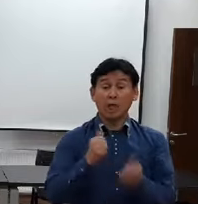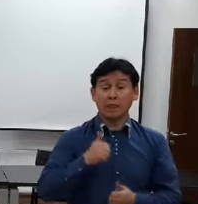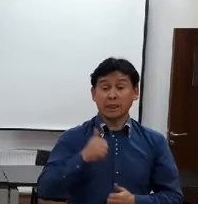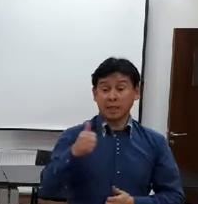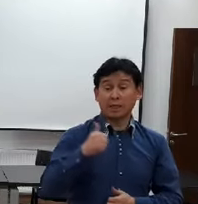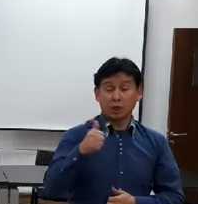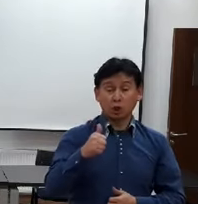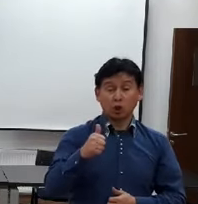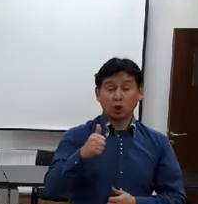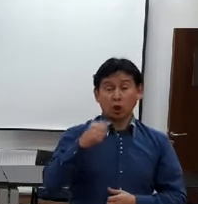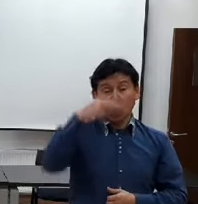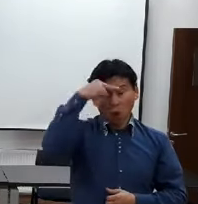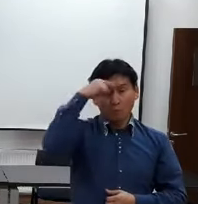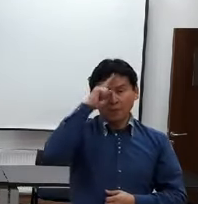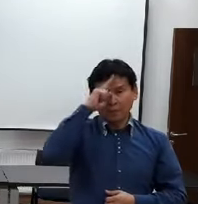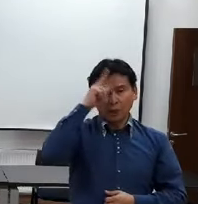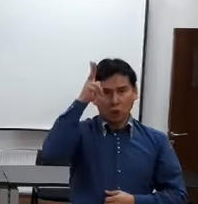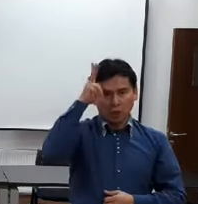regional de Coyequi